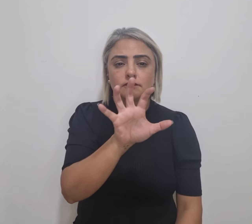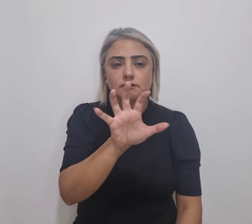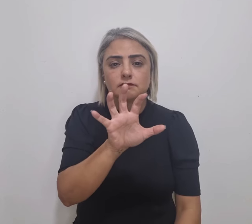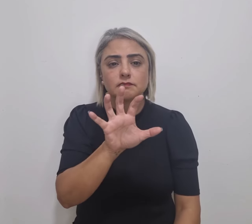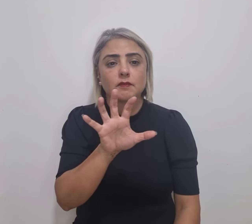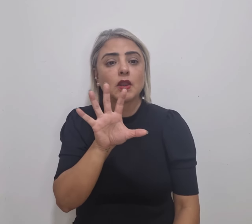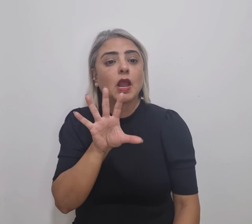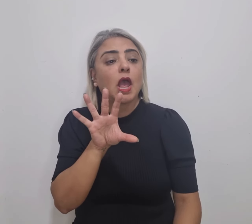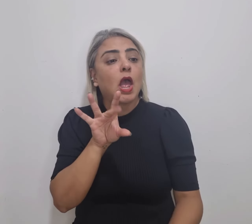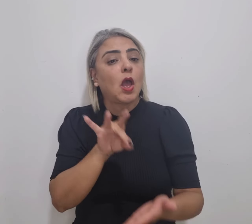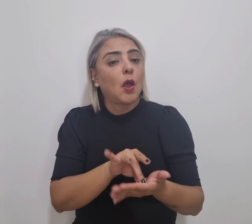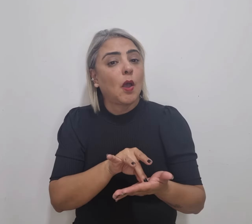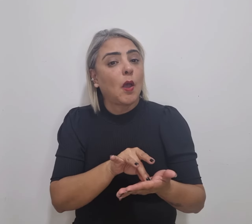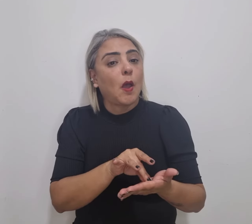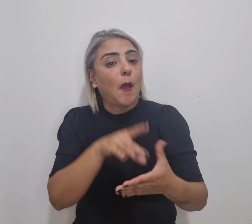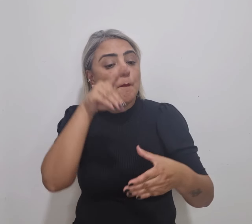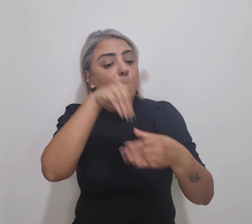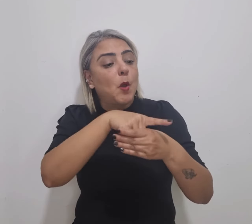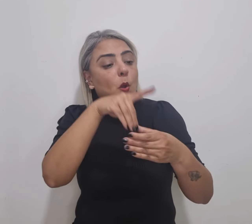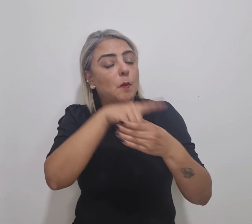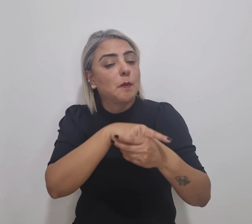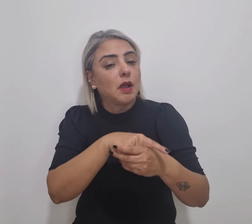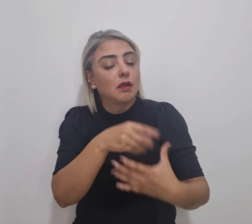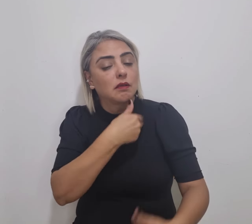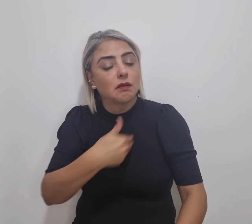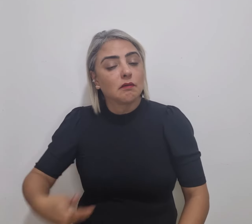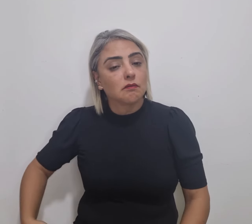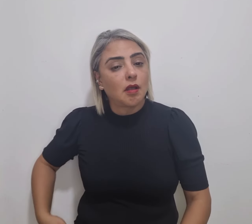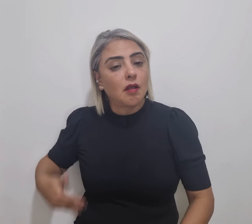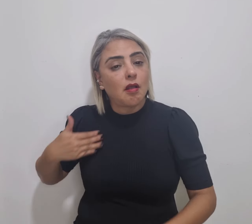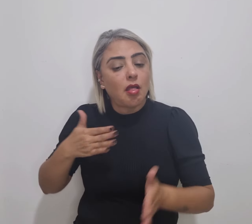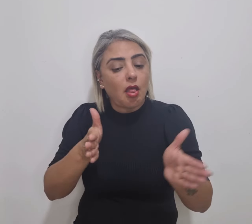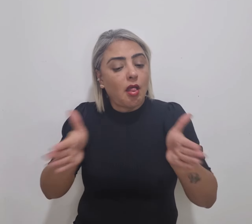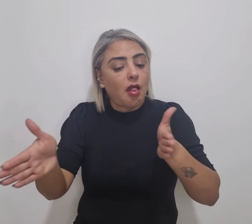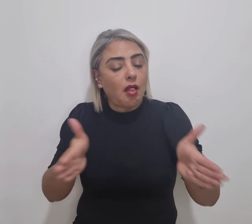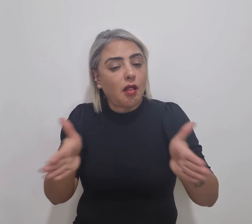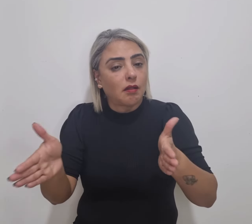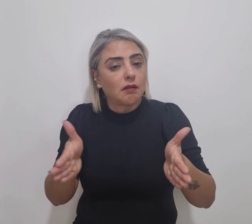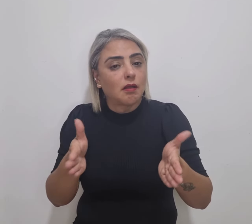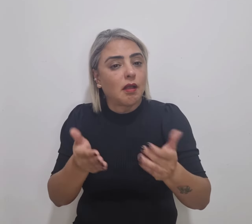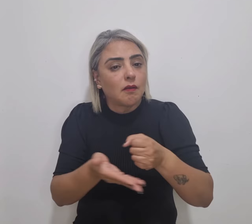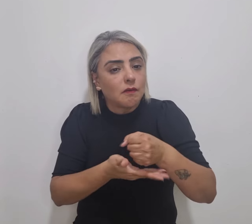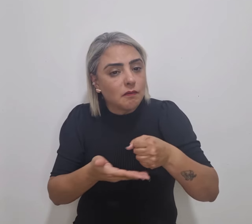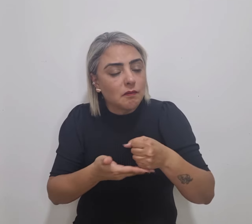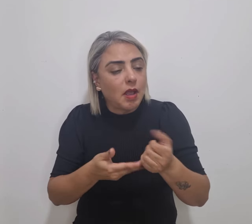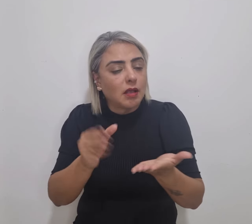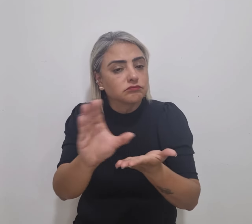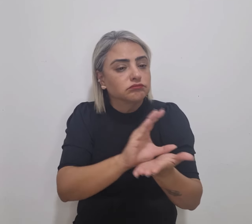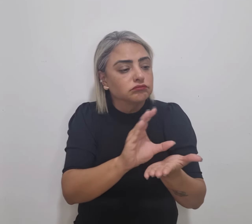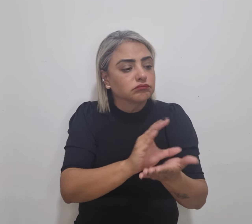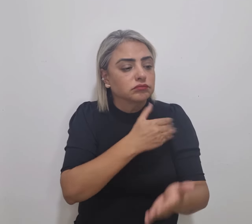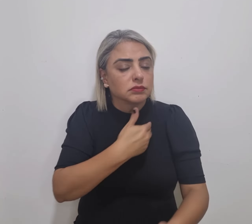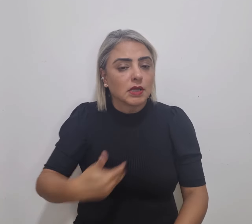Constituir poupança pública de longo prazo com base nas receitas da União e mitigar